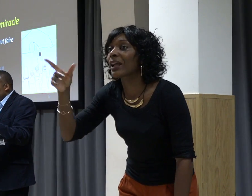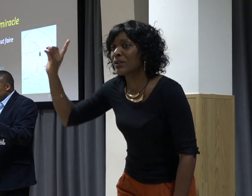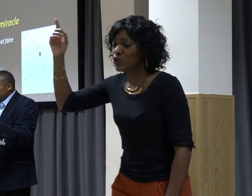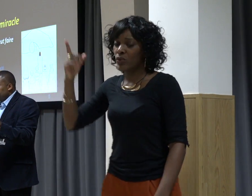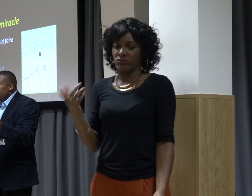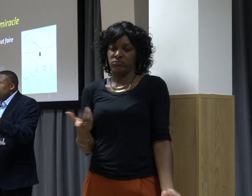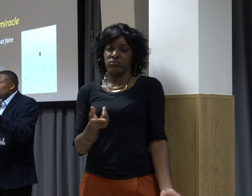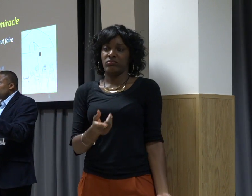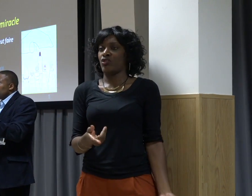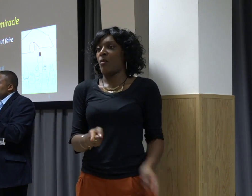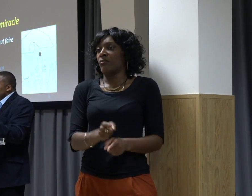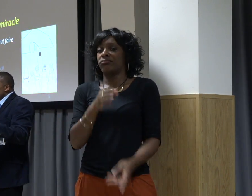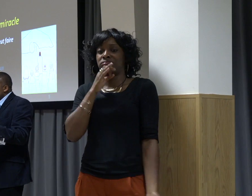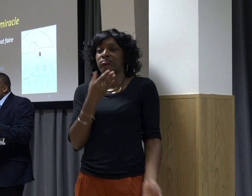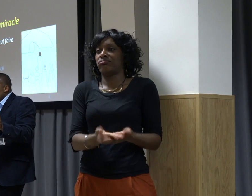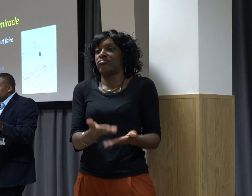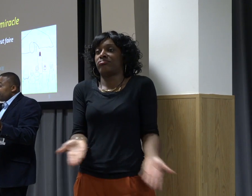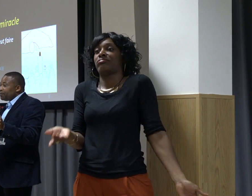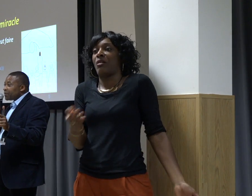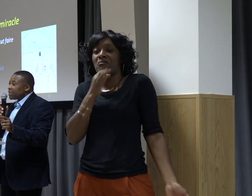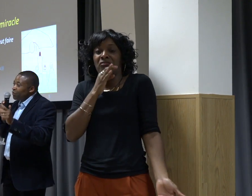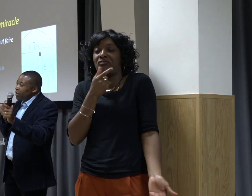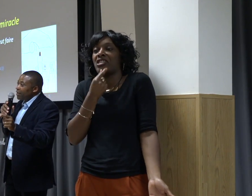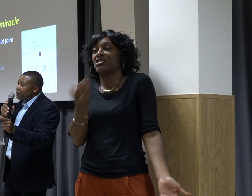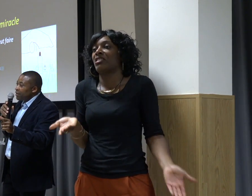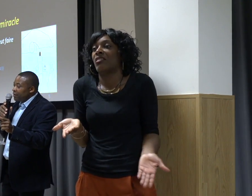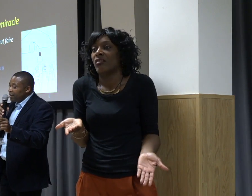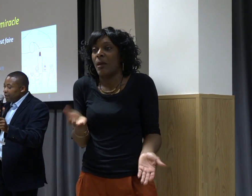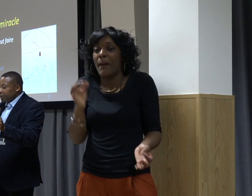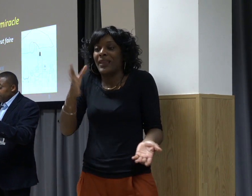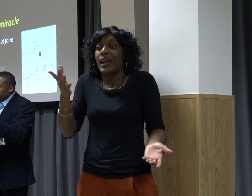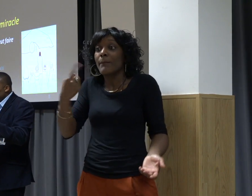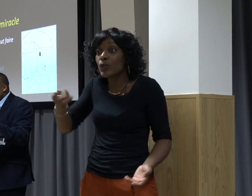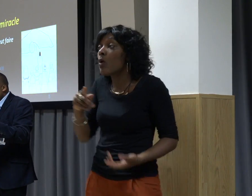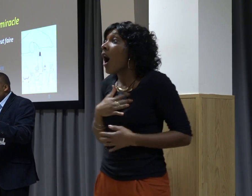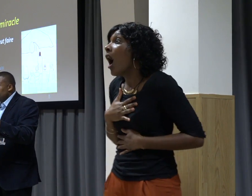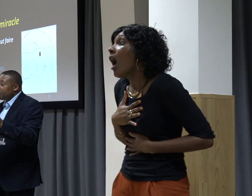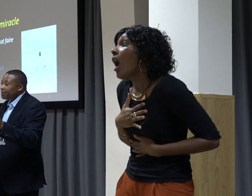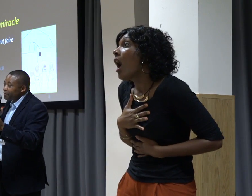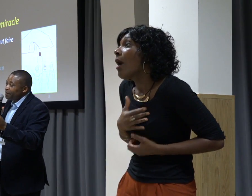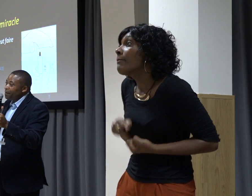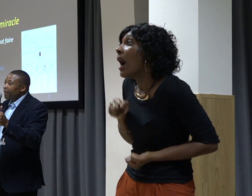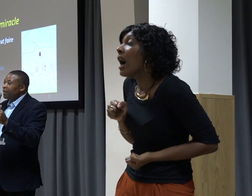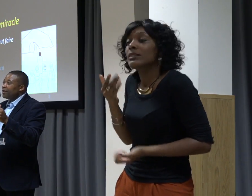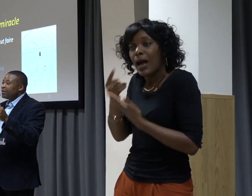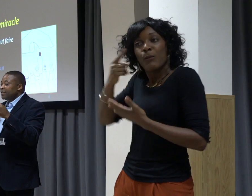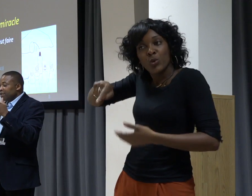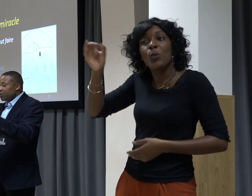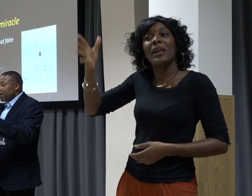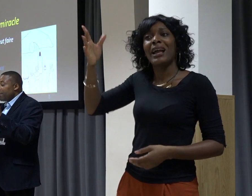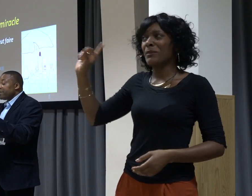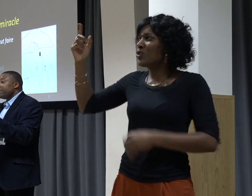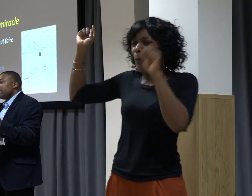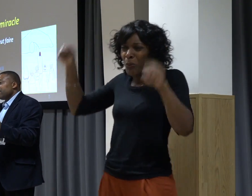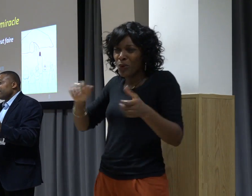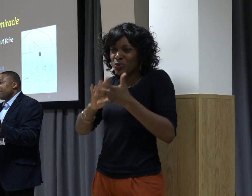peut. Tout au long du ministère de Jésus, si vous regardez bien, je vais vous donner quelques exemples. Jésus